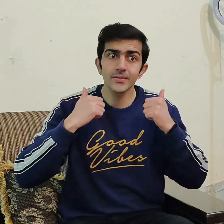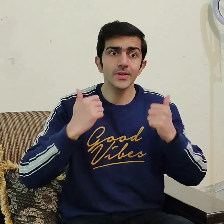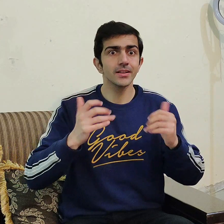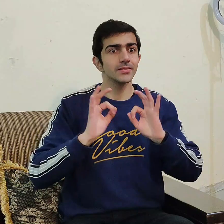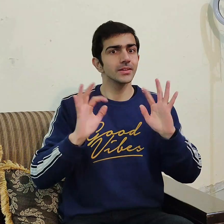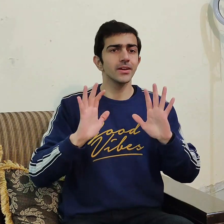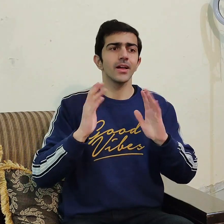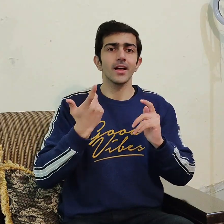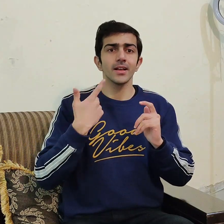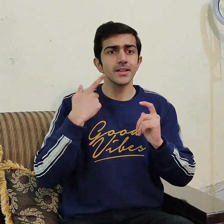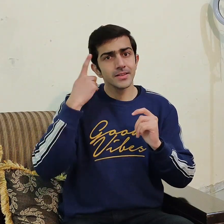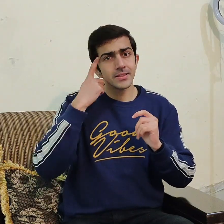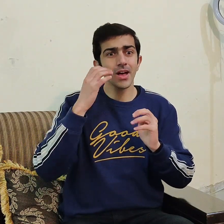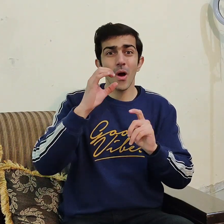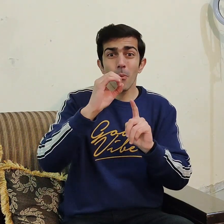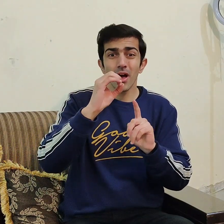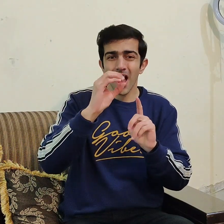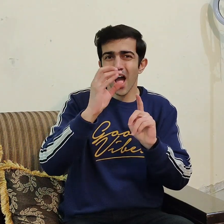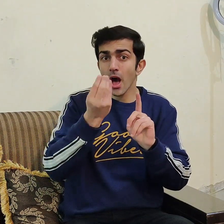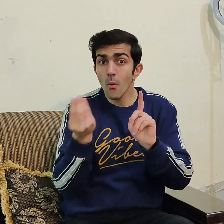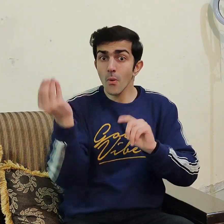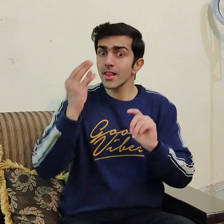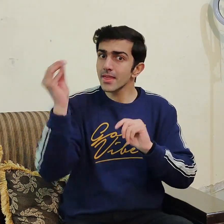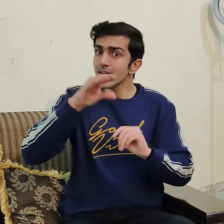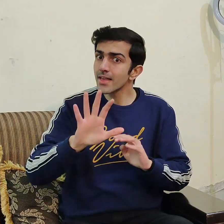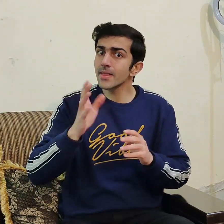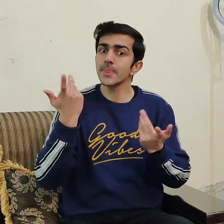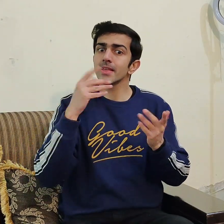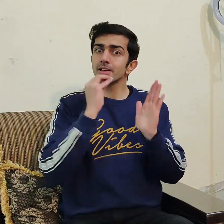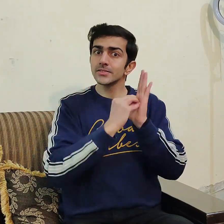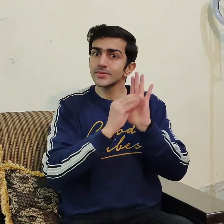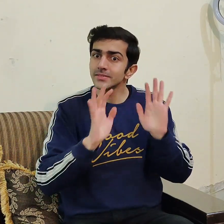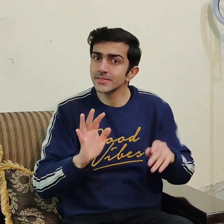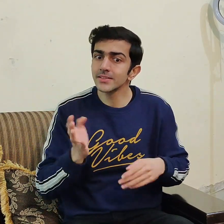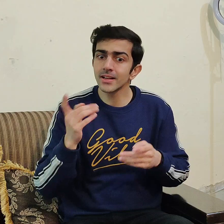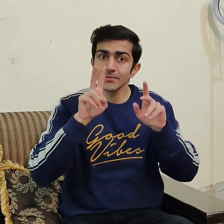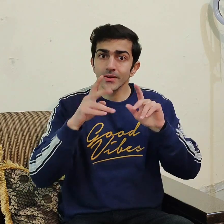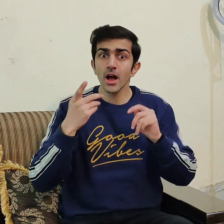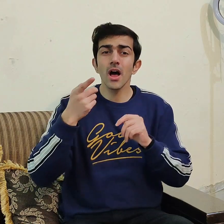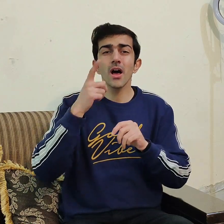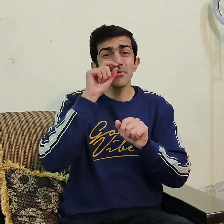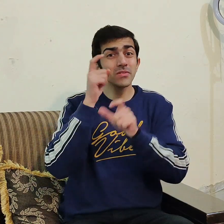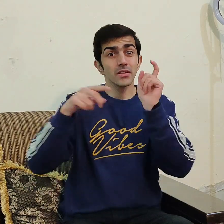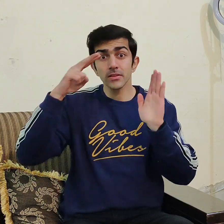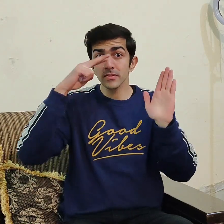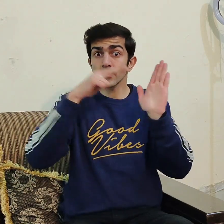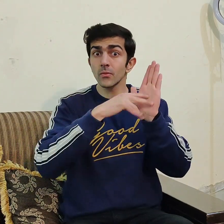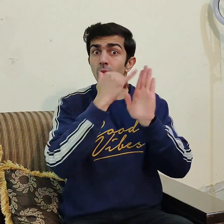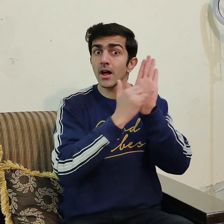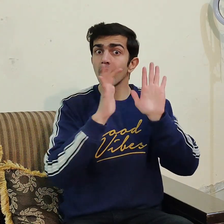वो मेरे कमेंट्स सब रीस्टोर हो गए हैं, और बाकी जो है वो वॉच आवर्स भी इंक्रीज हो रहे हैं। एंड